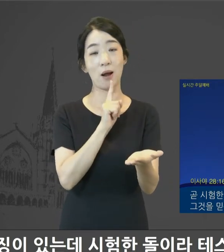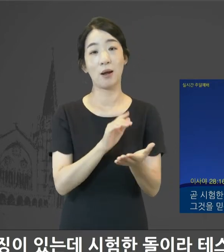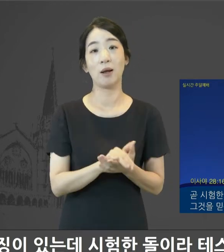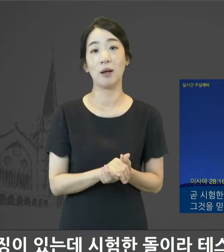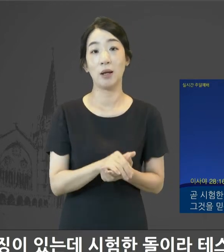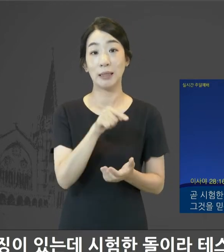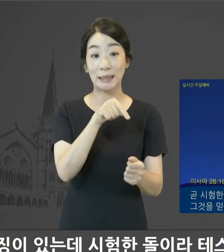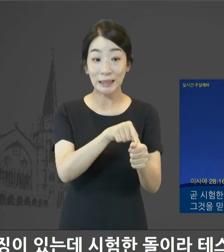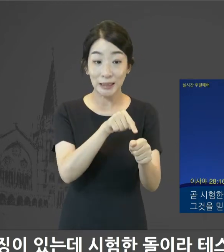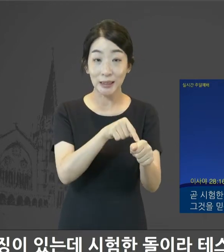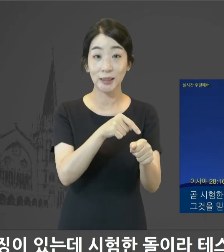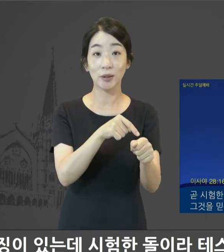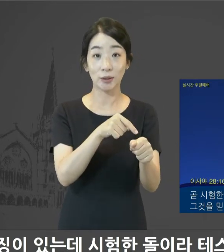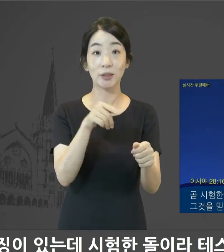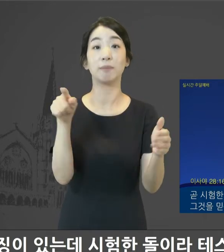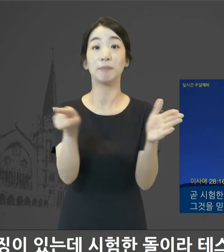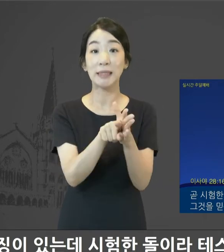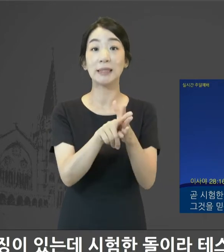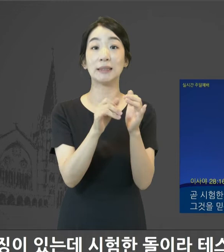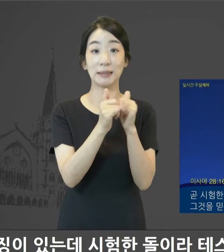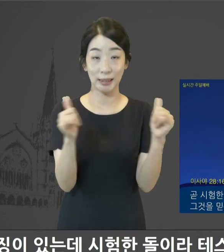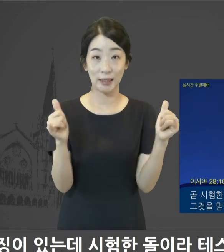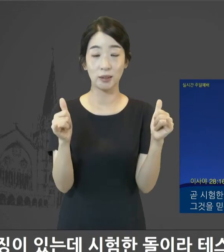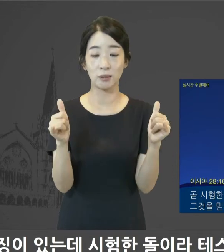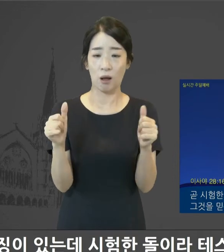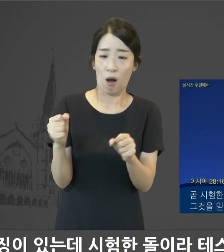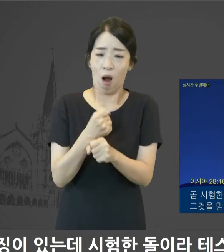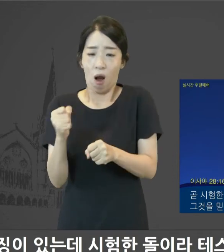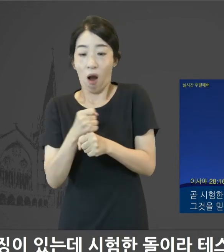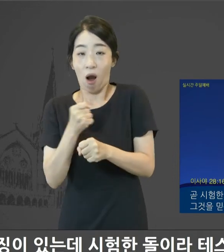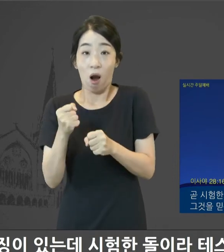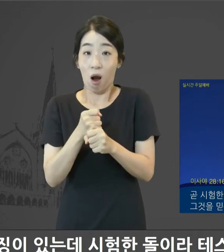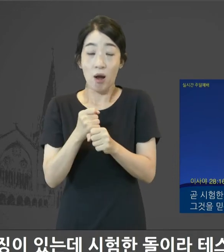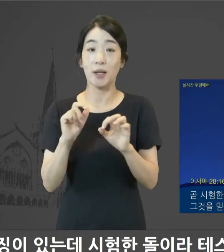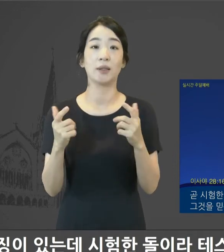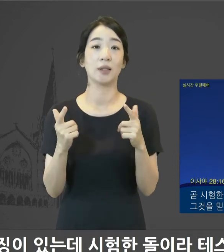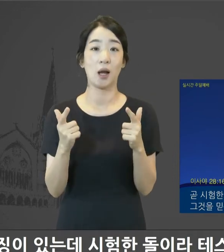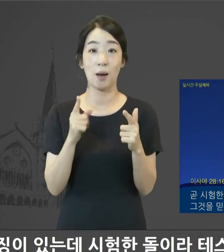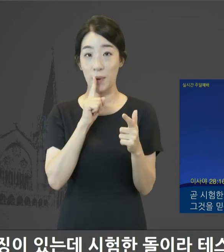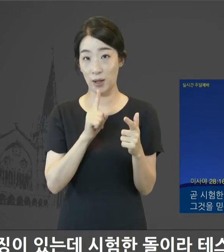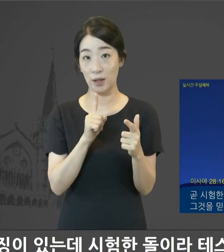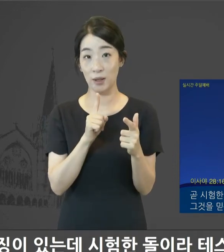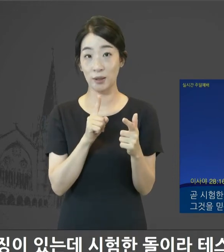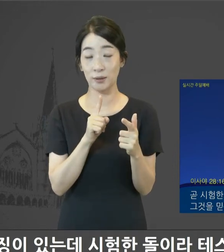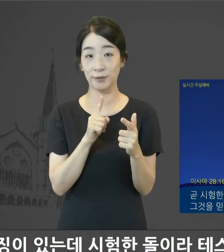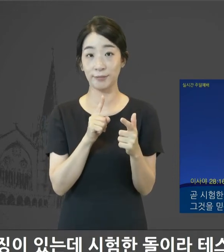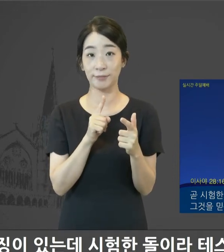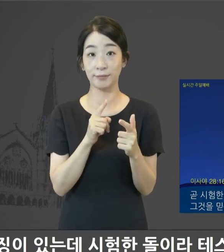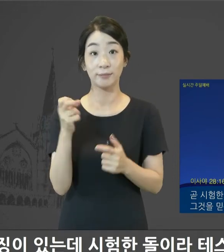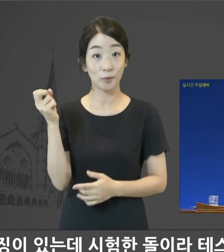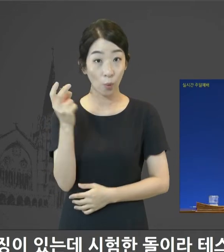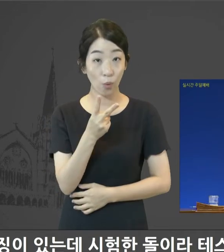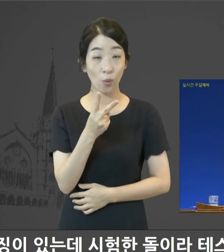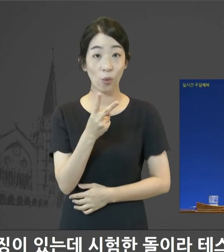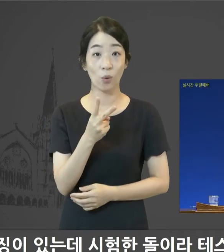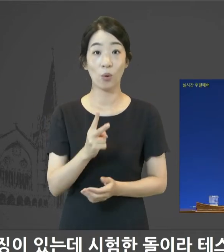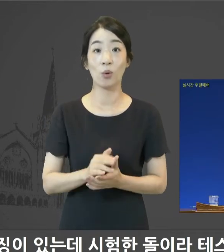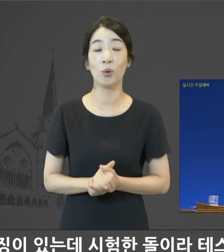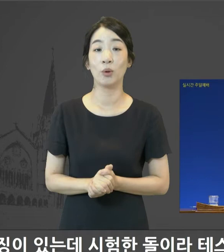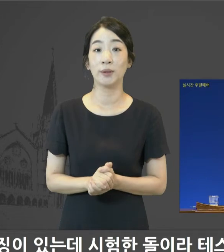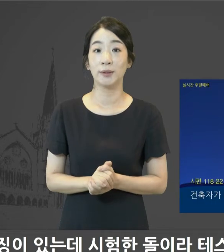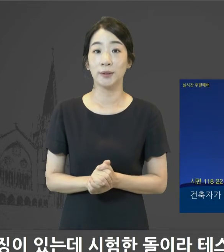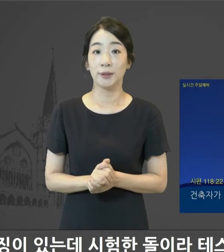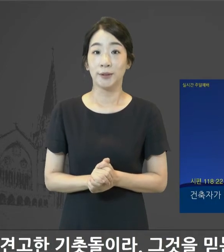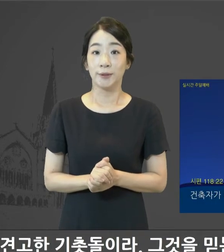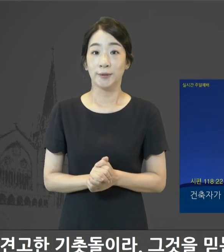이것을 믿는 자는 다급하게 당황하는 일이 없을 것이다, 이렇게 설명하는 거죠. 또 하나 예언